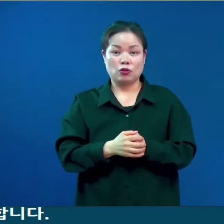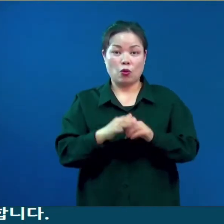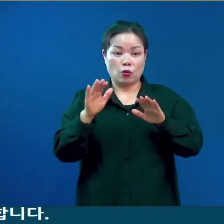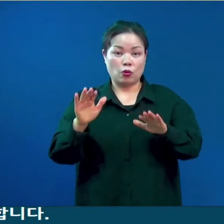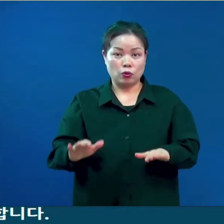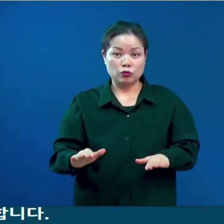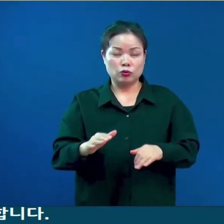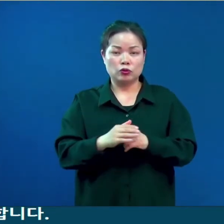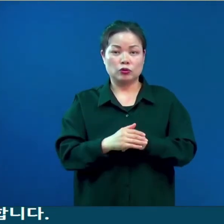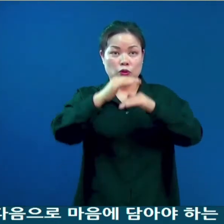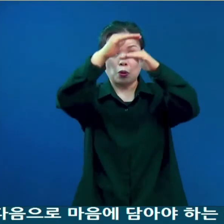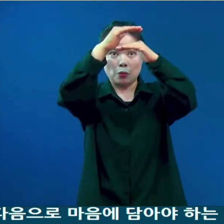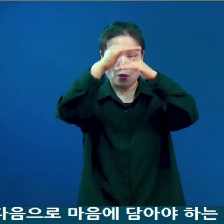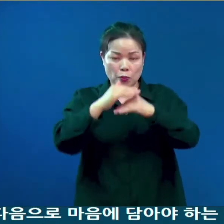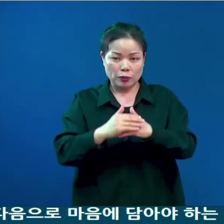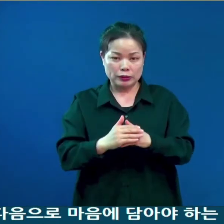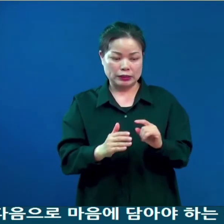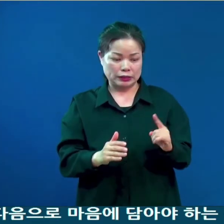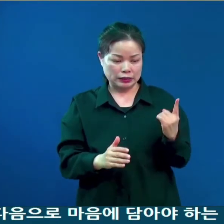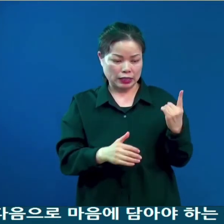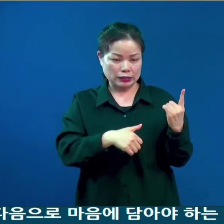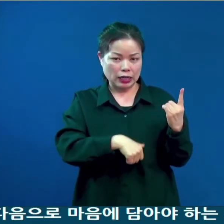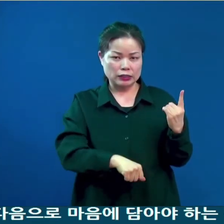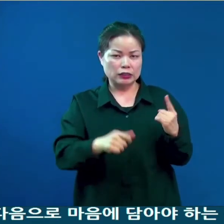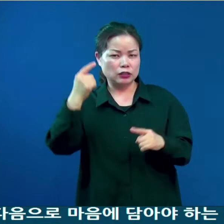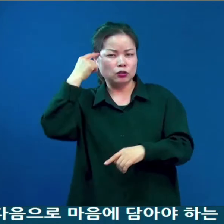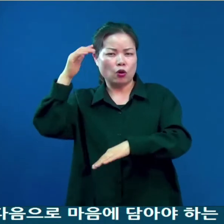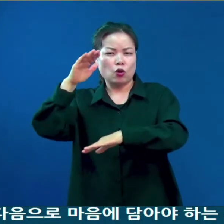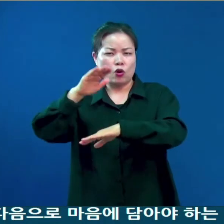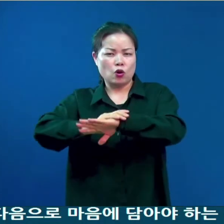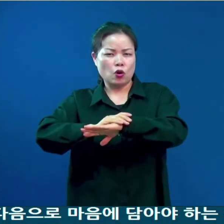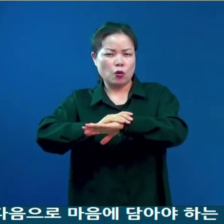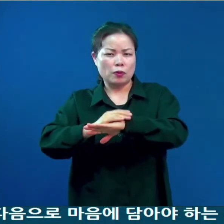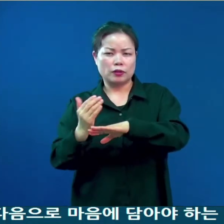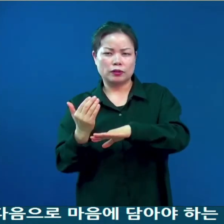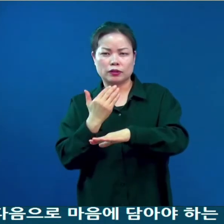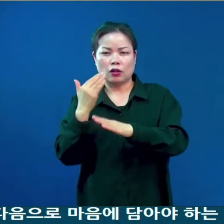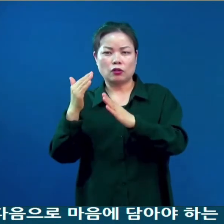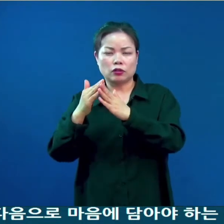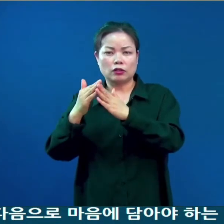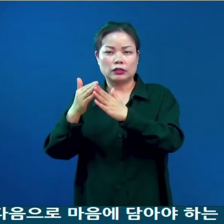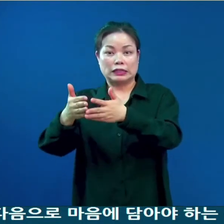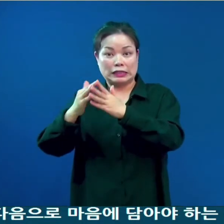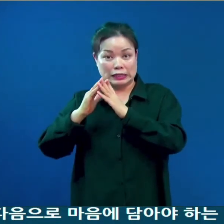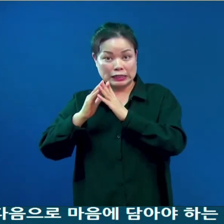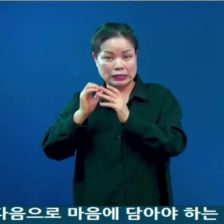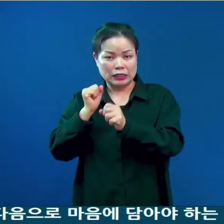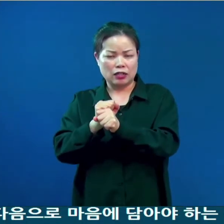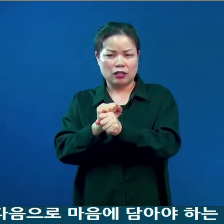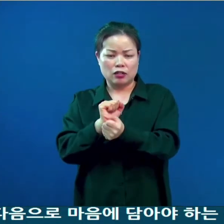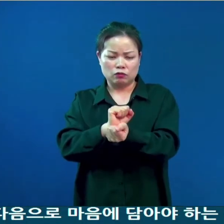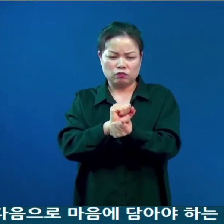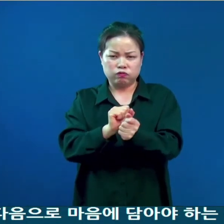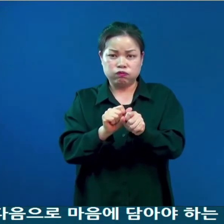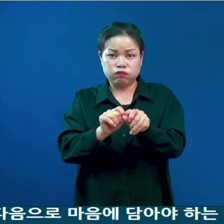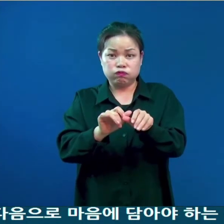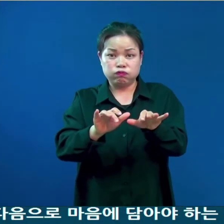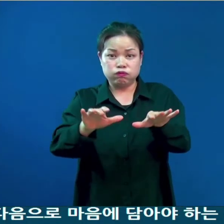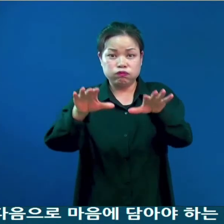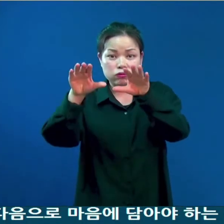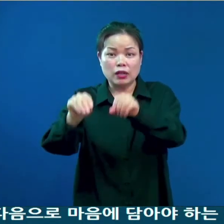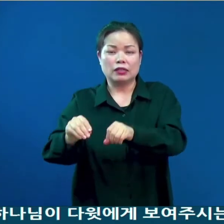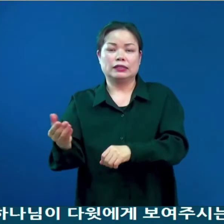오늘 본문은 다윗의 아들 솔로몬이 성전을 지을 터를 보여주심으로 전염병이